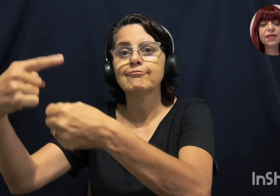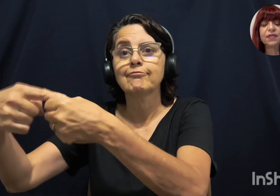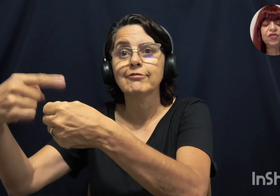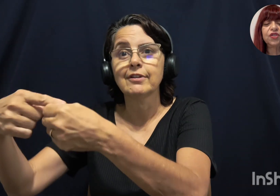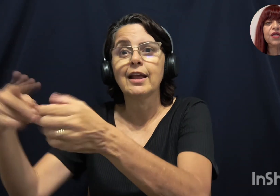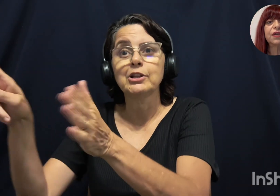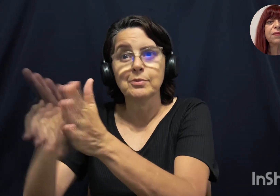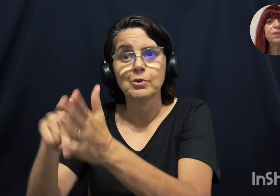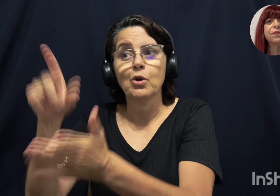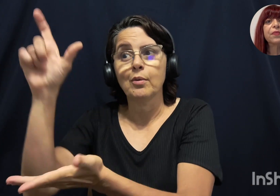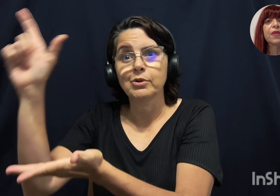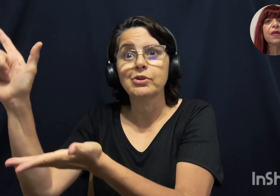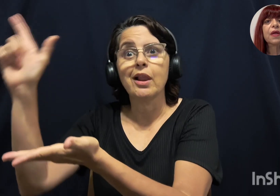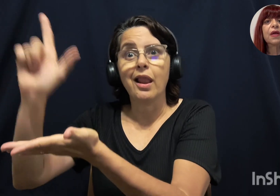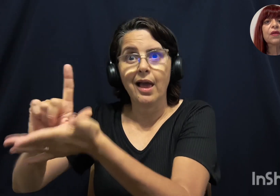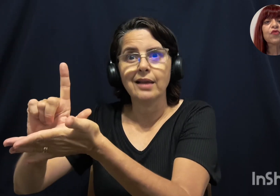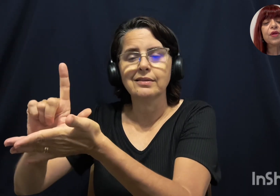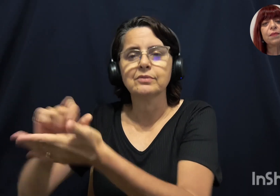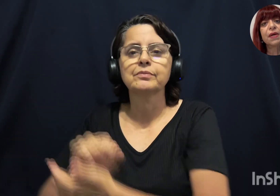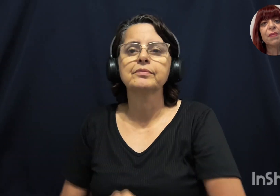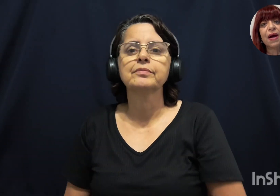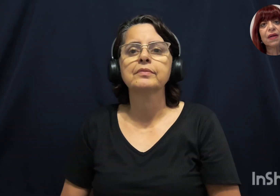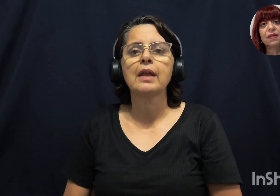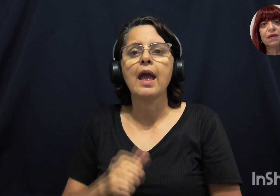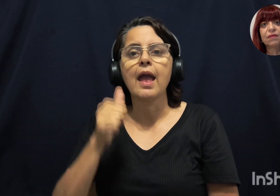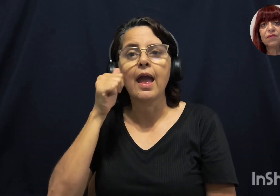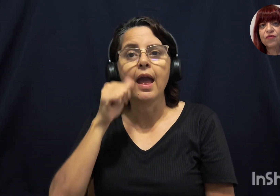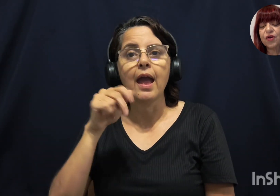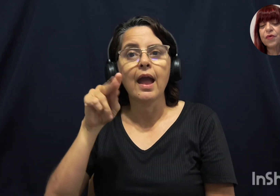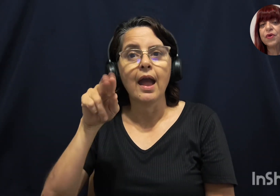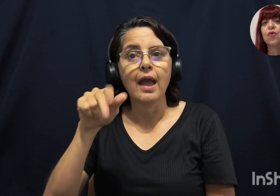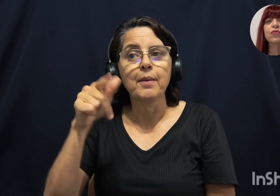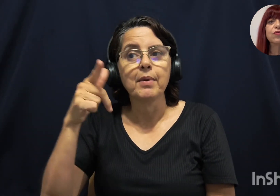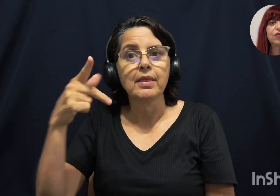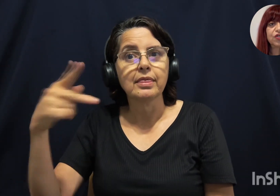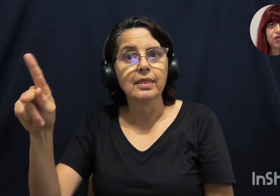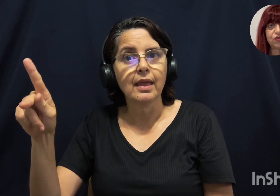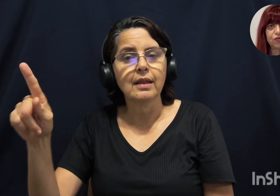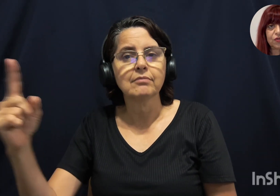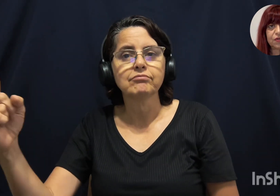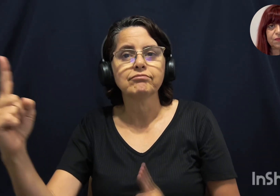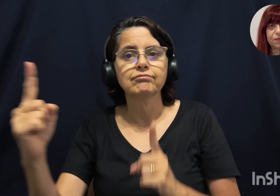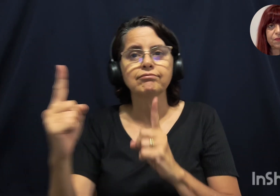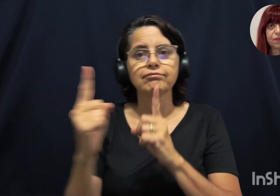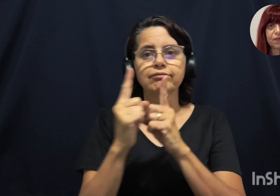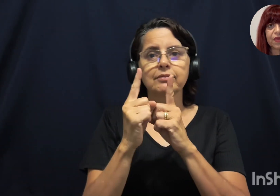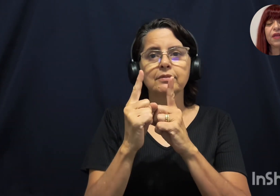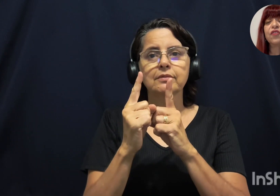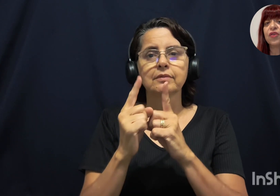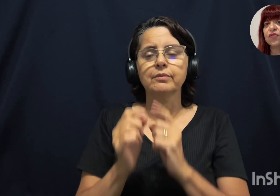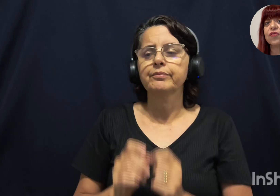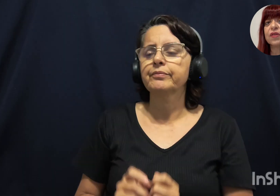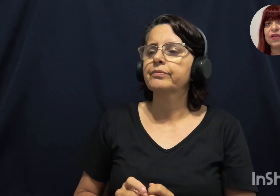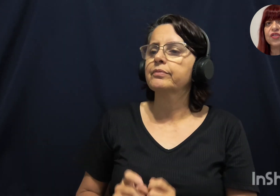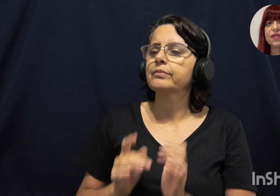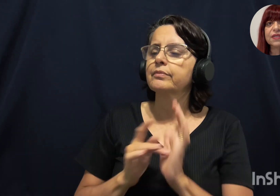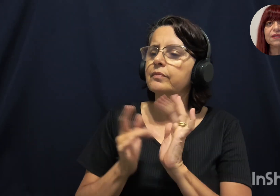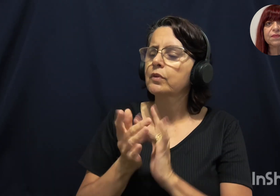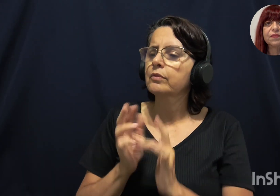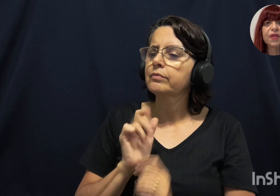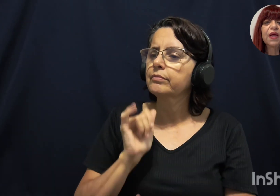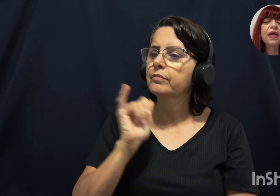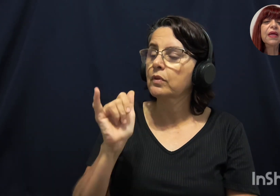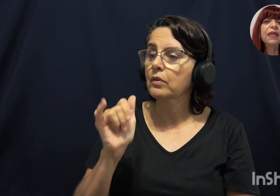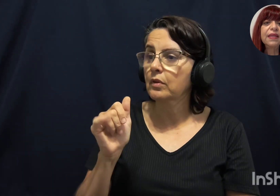Lázaro residia, sua irmã Marta foi ao encontro de Jesus. E Jesus lhe